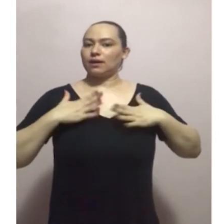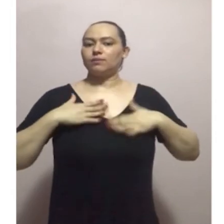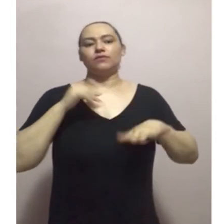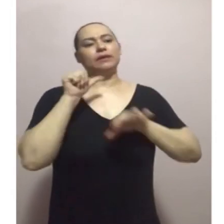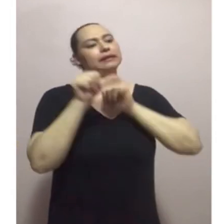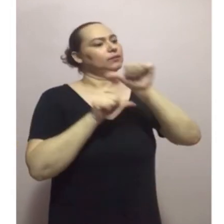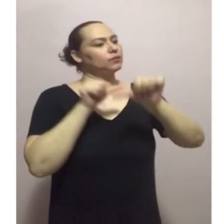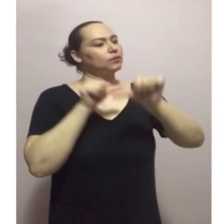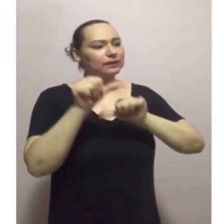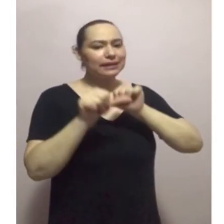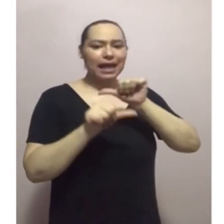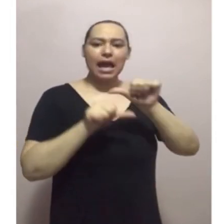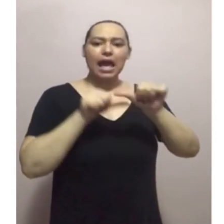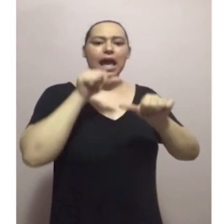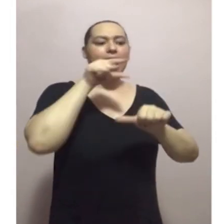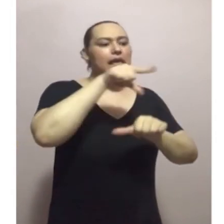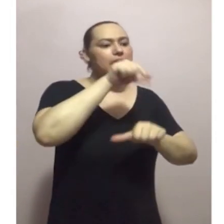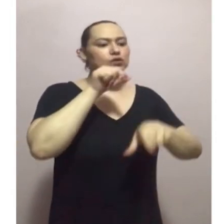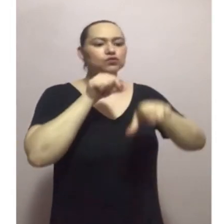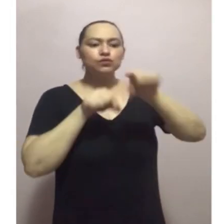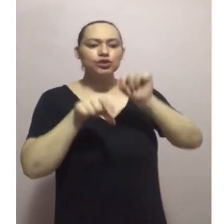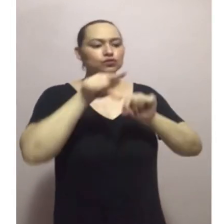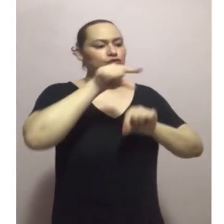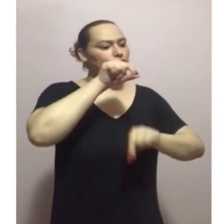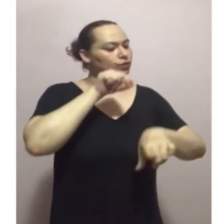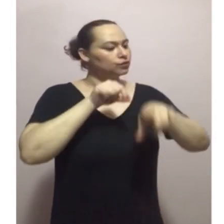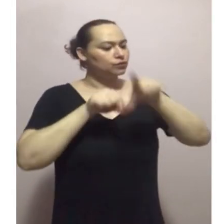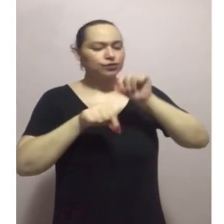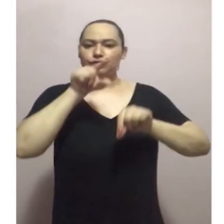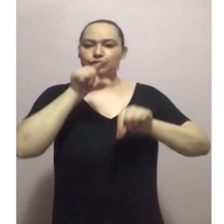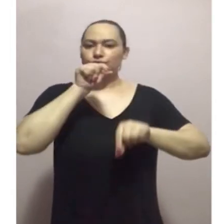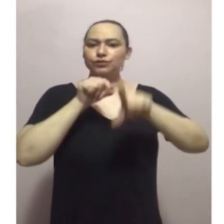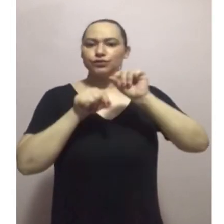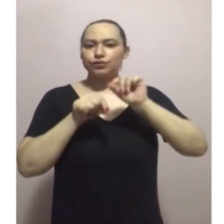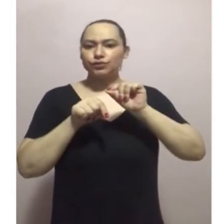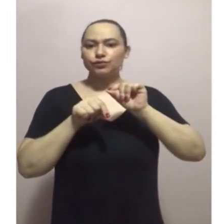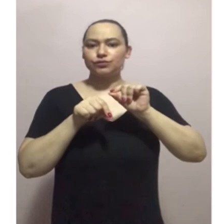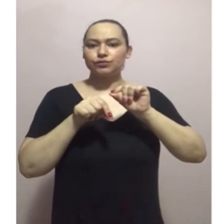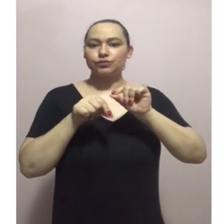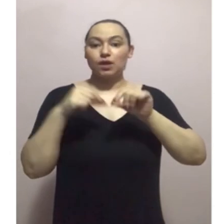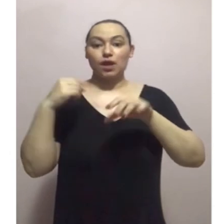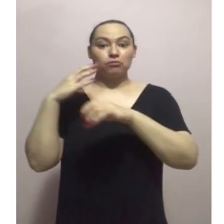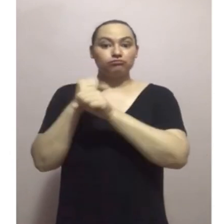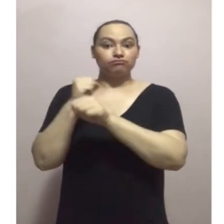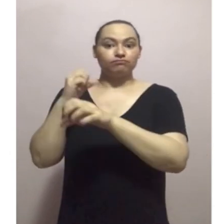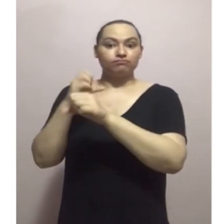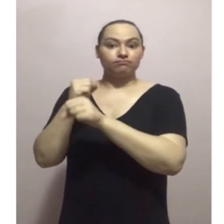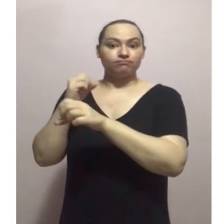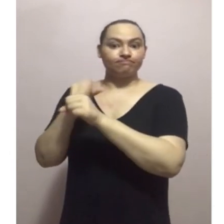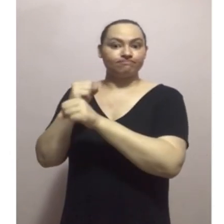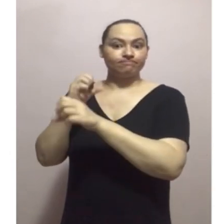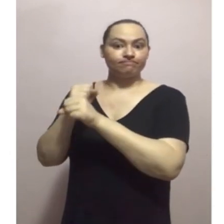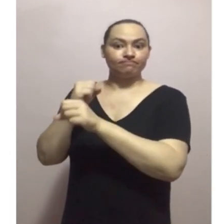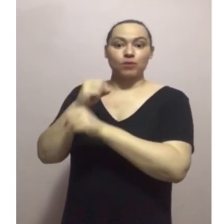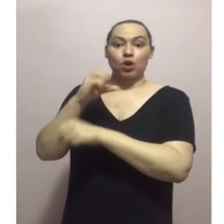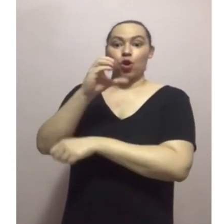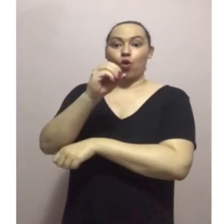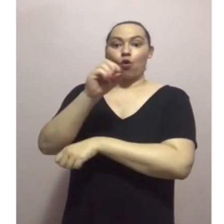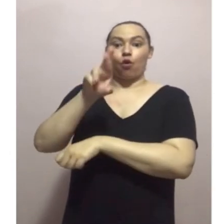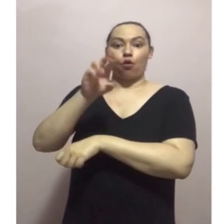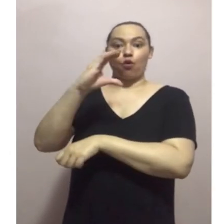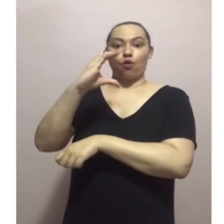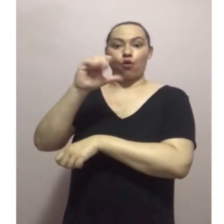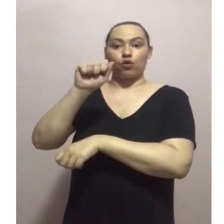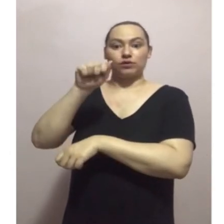sabe, vai ter que mudar isso, aquilo, não sei o quê, muda isso no orçamento. E aí o orçamento só crescia. E a